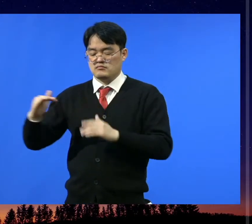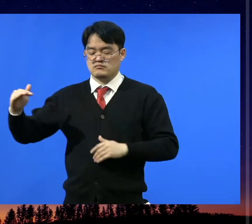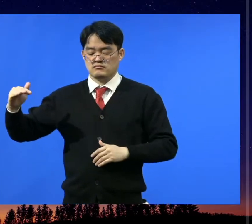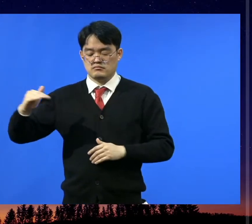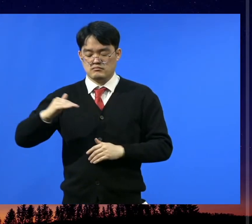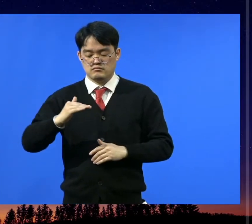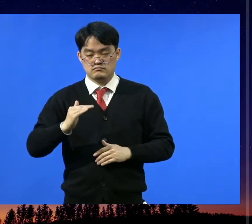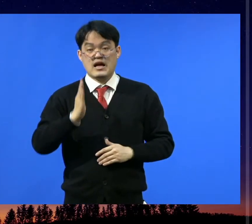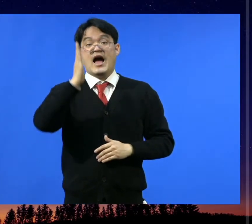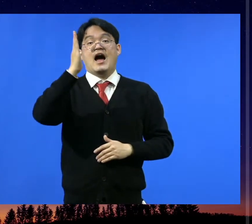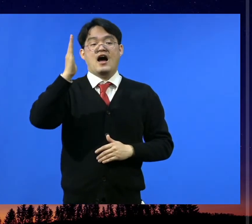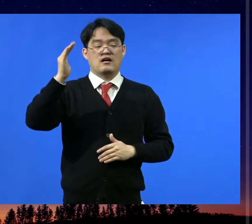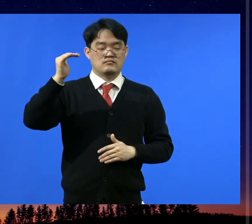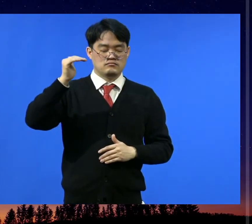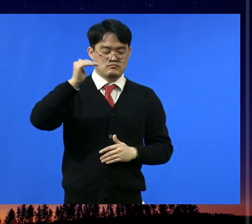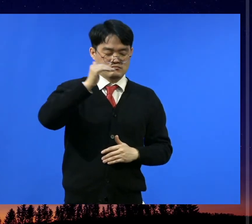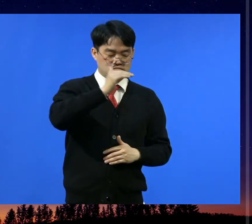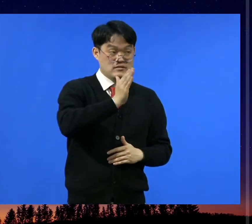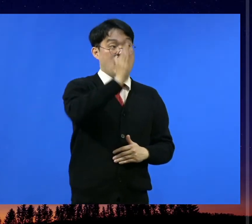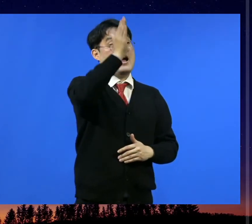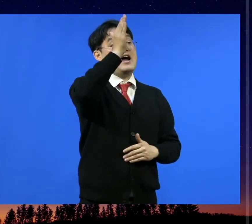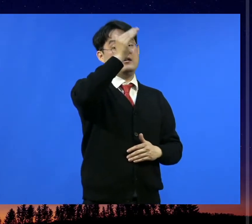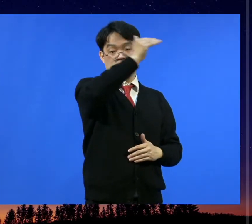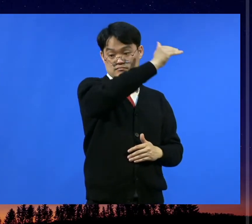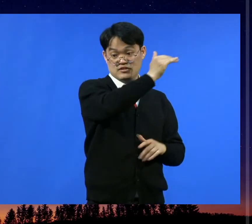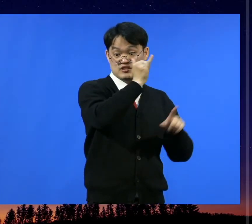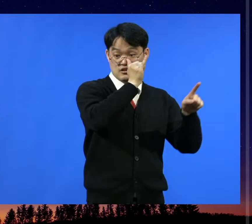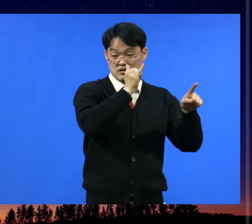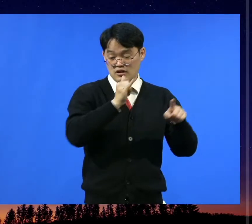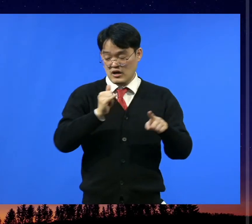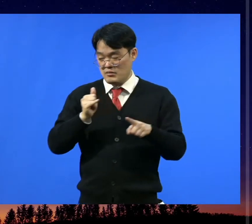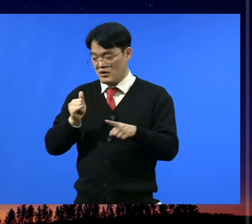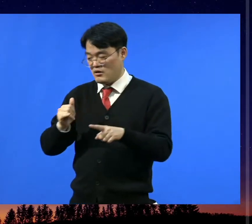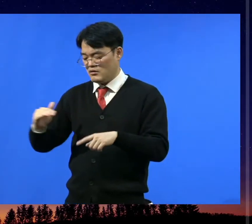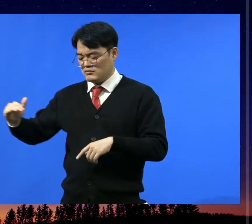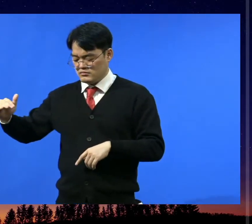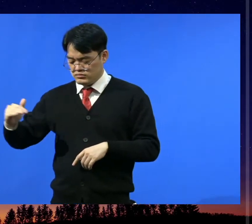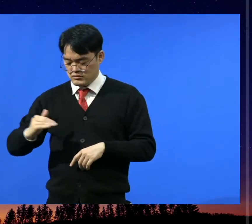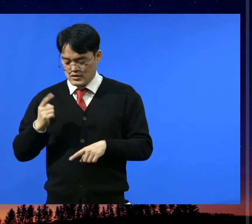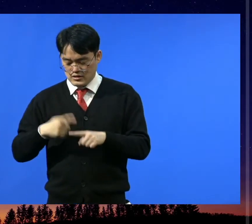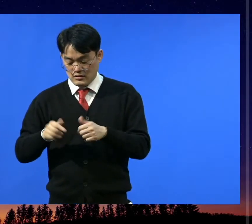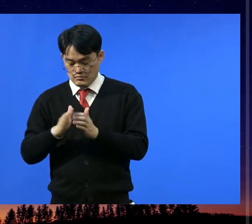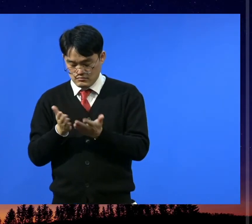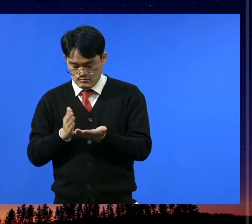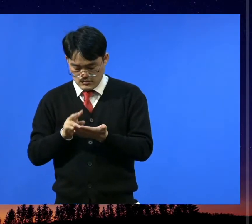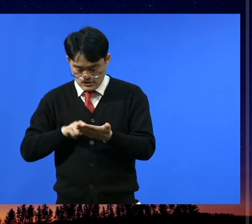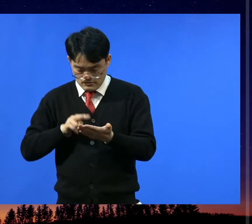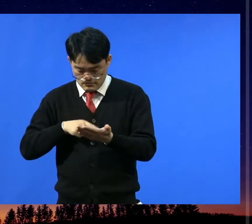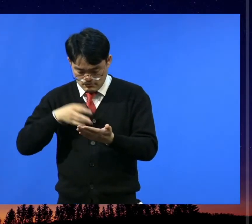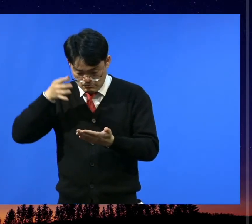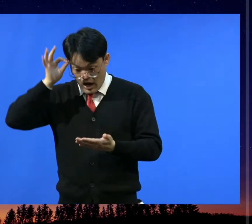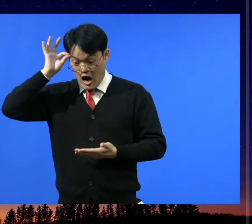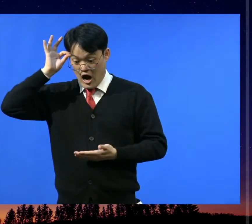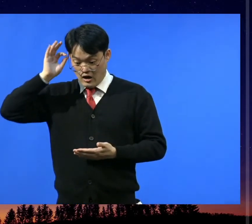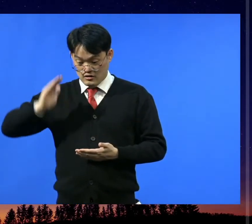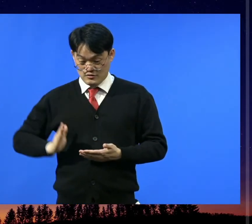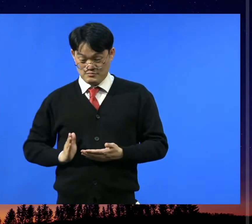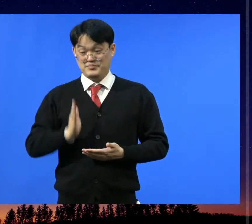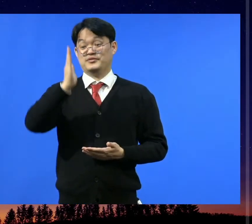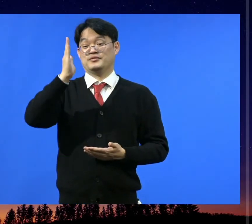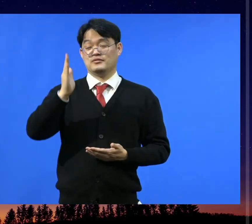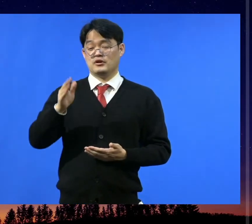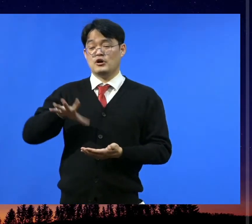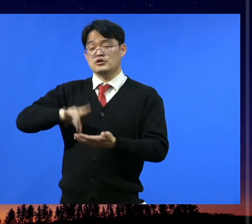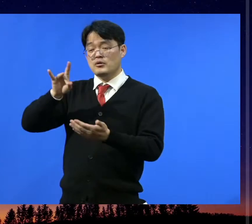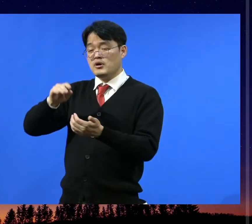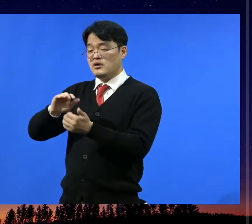때 말씀에 눈이 딱 뜨일 때가 있어요. 그죠? 처음에는 그냥 까만 거는 글이요, 흰 거는